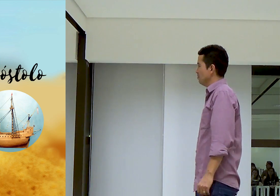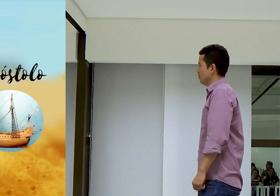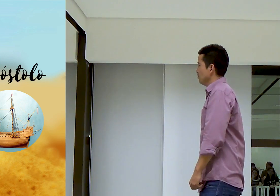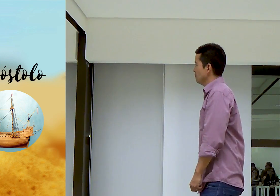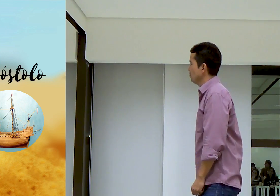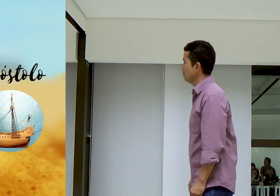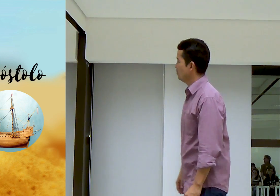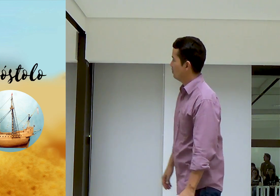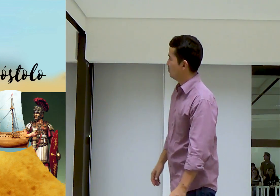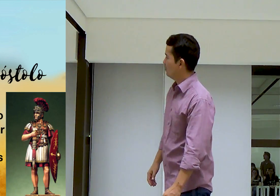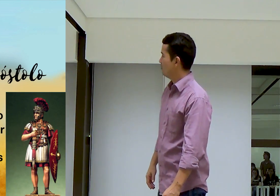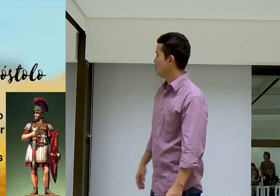passar.